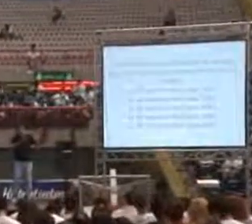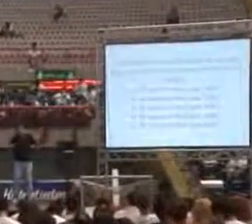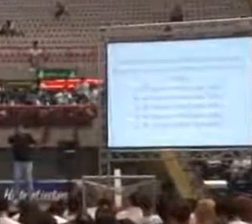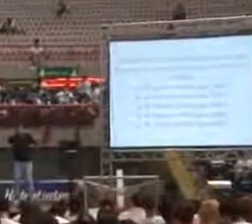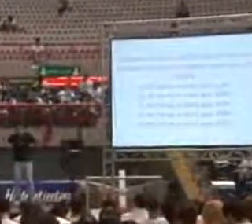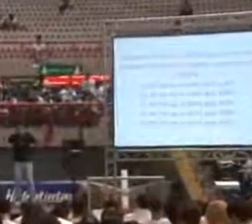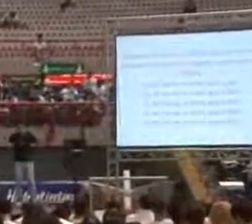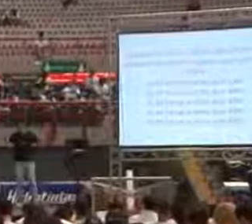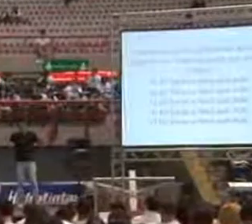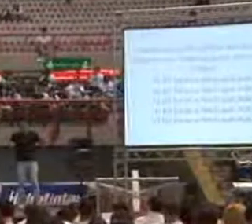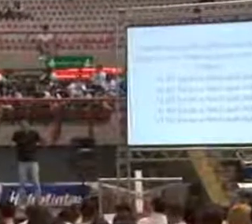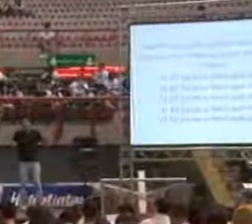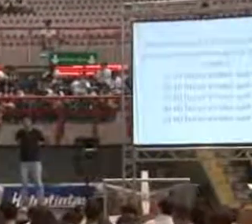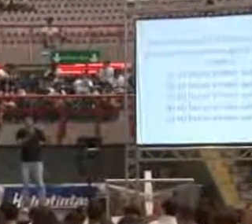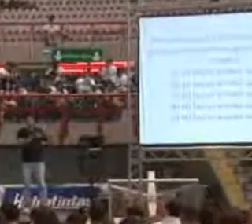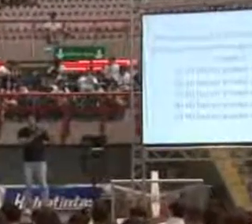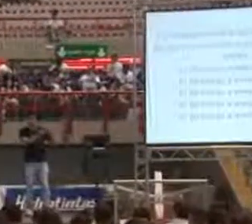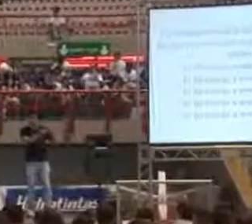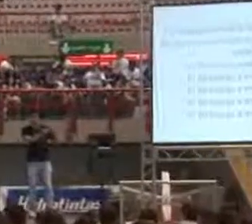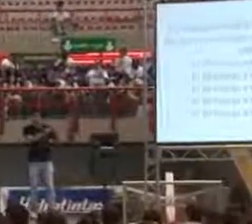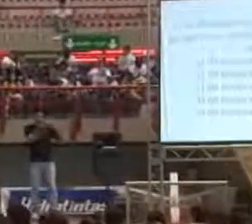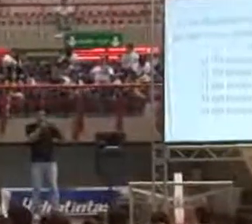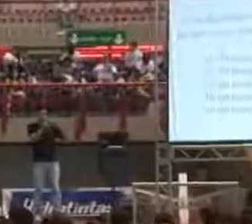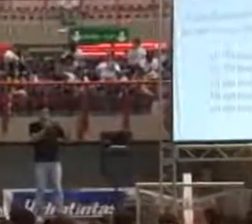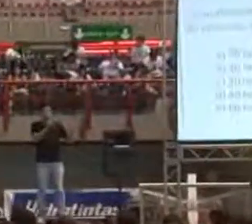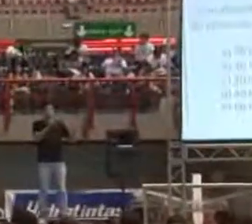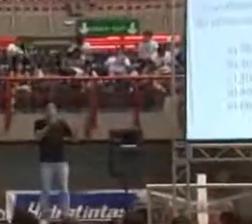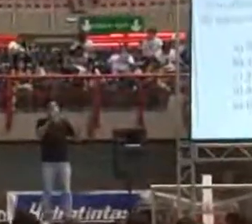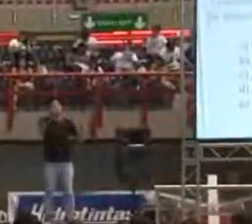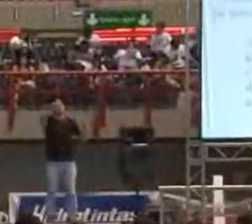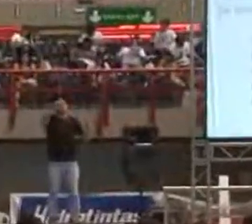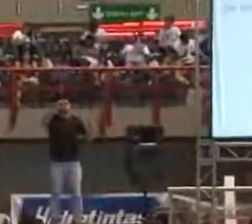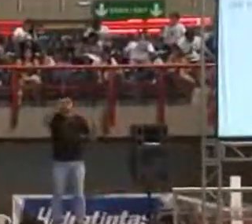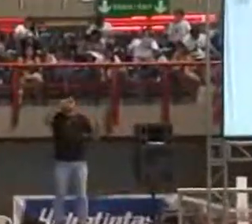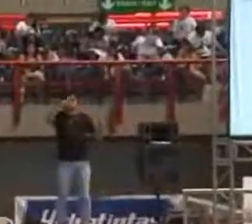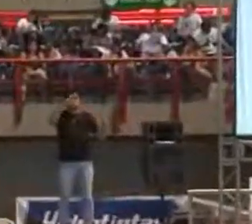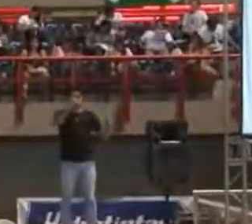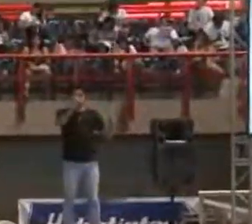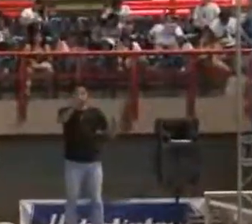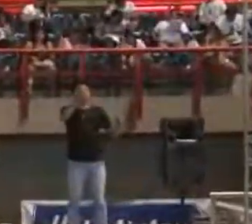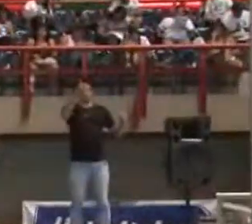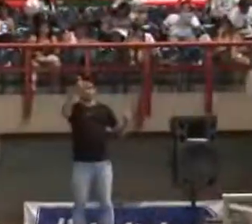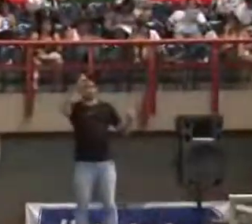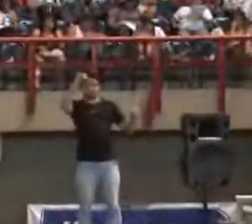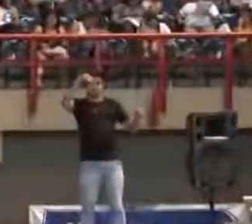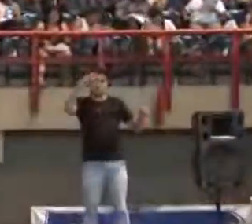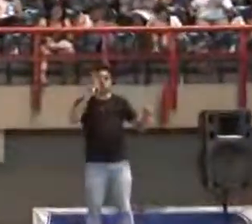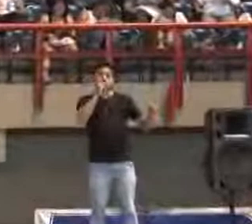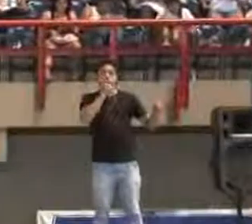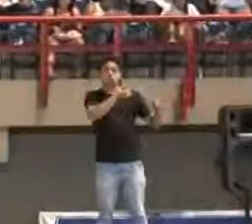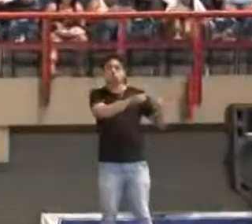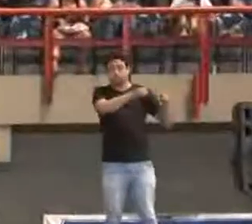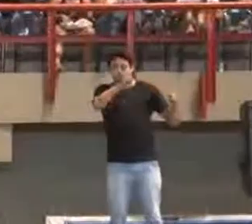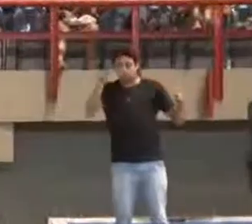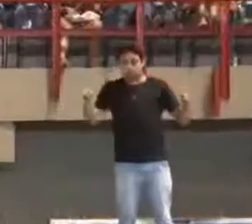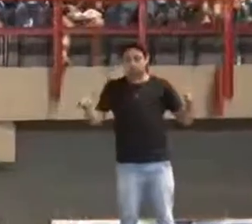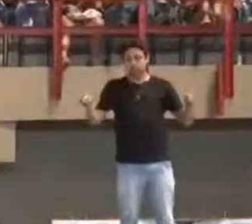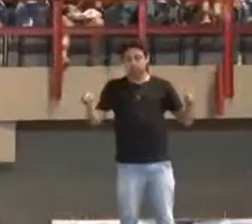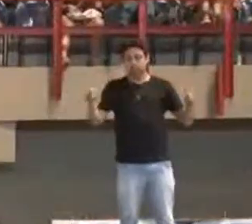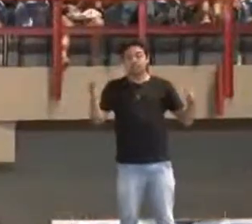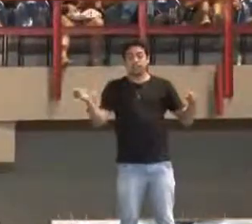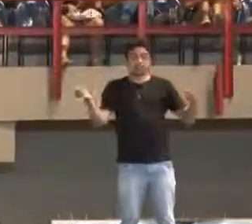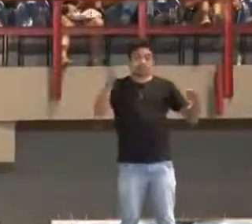ida. E a gente viu que o Antônio demora 110 minutos para fazer o trajeto de ida.